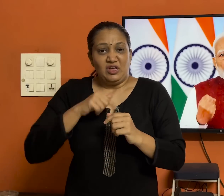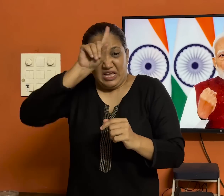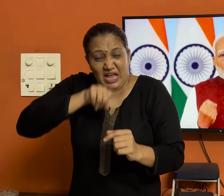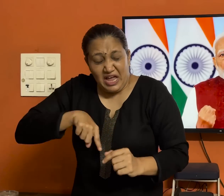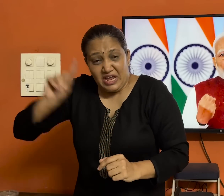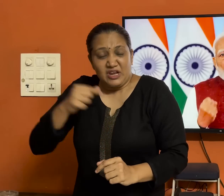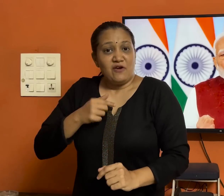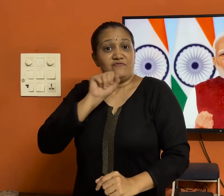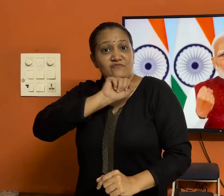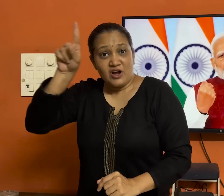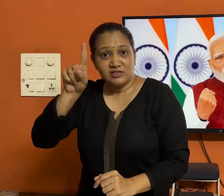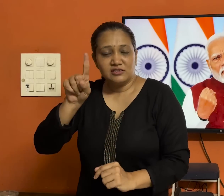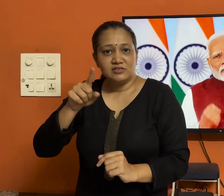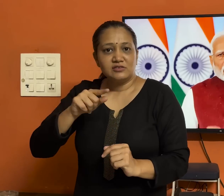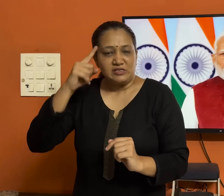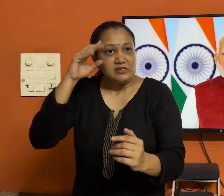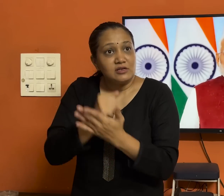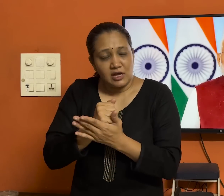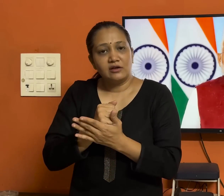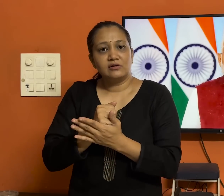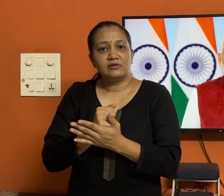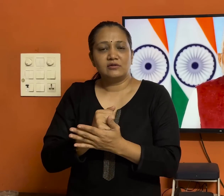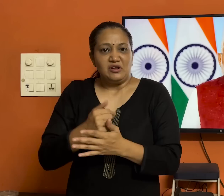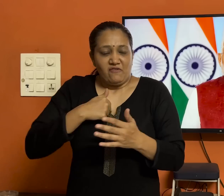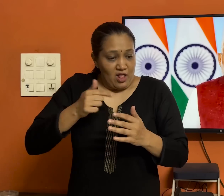नेशन फर्स्ट की भावना से भरा होता है,